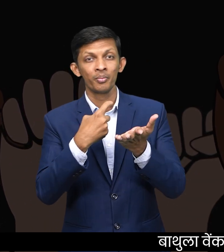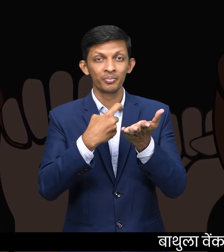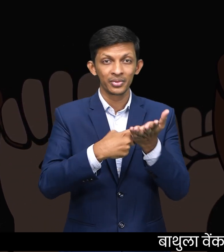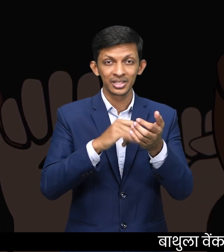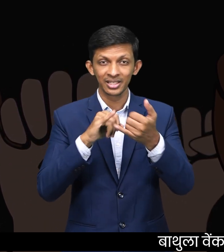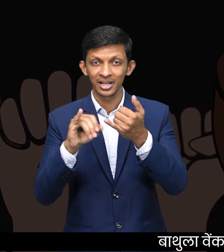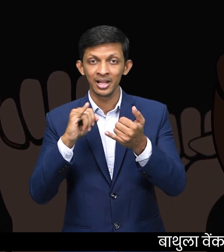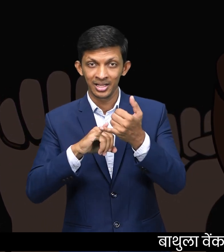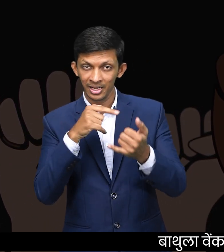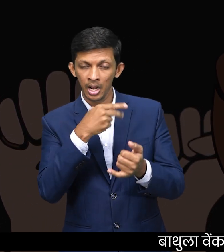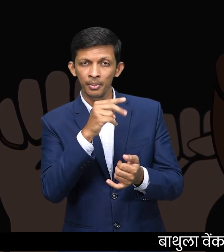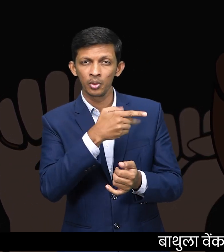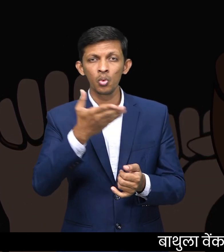राव साहब का जन्म